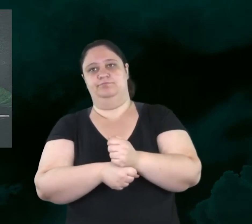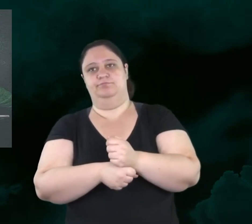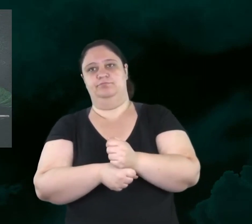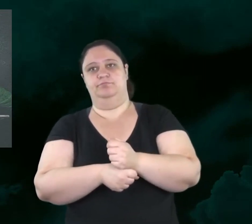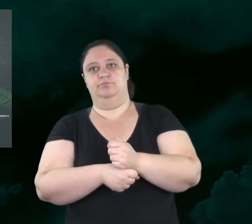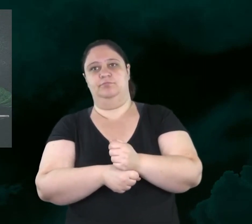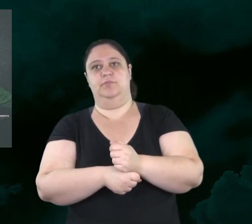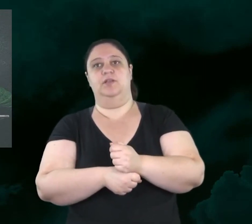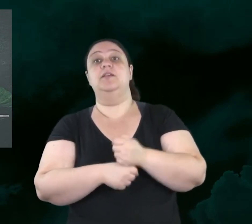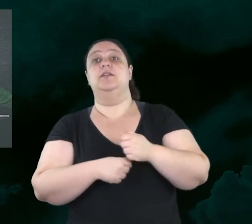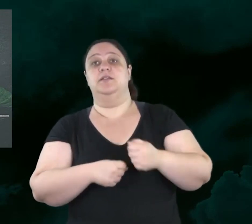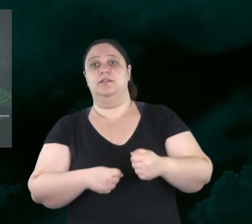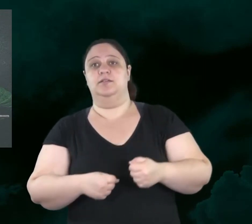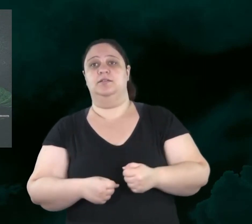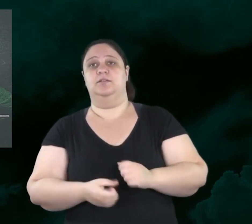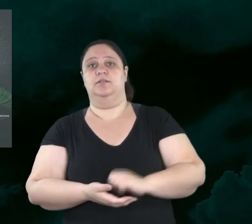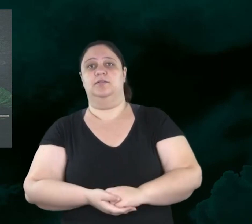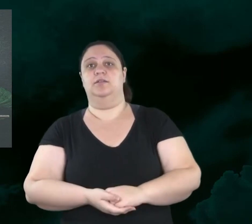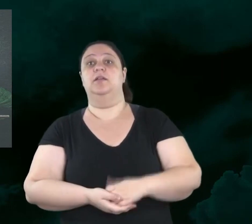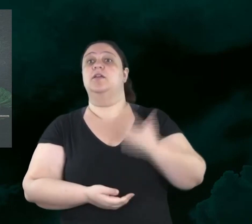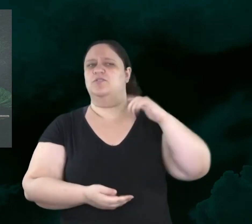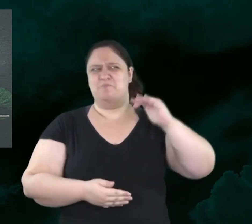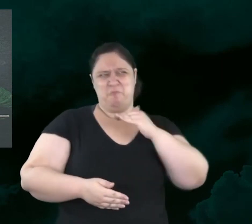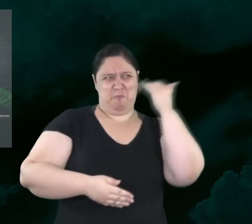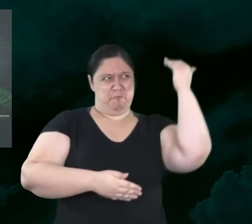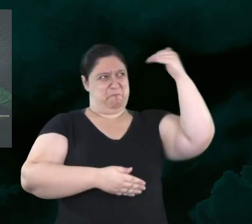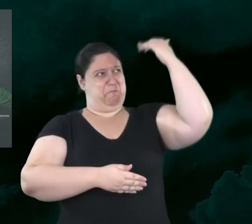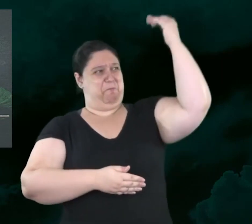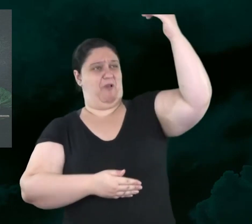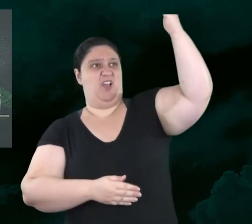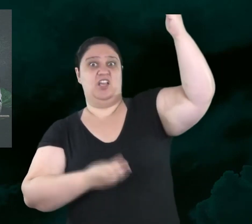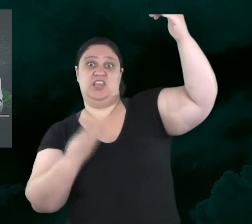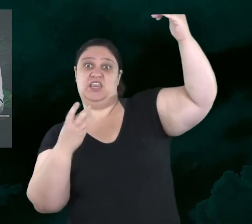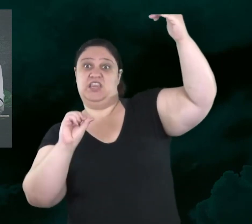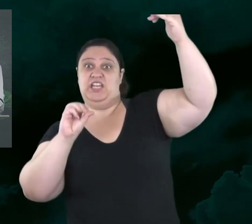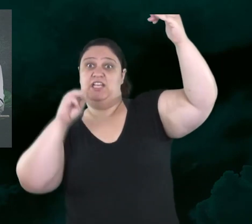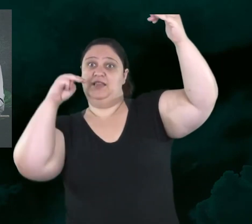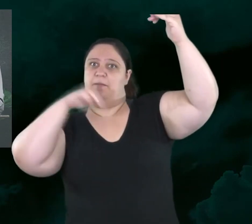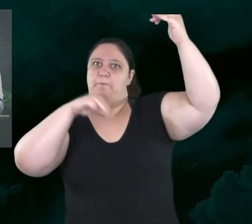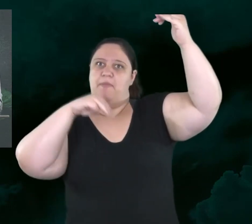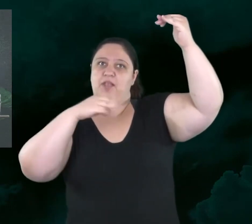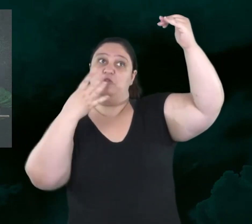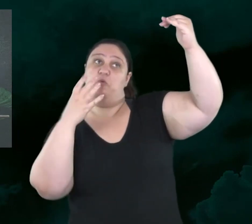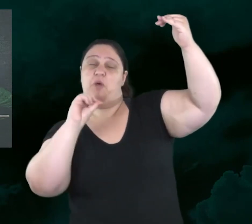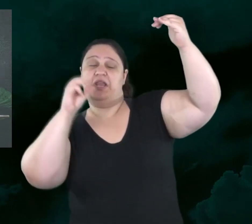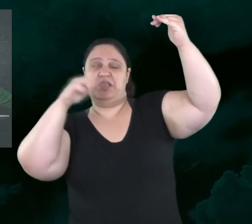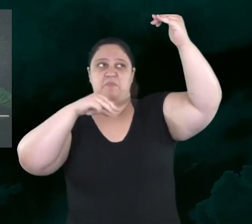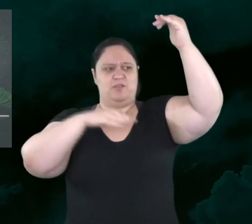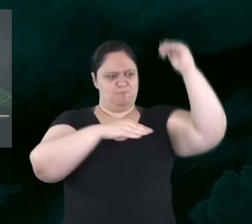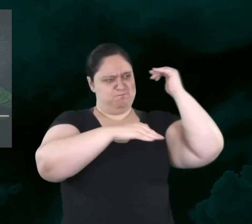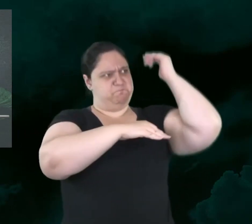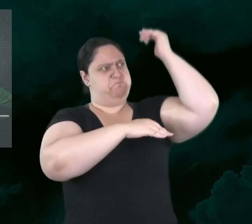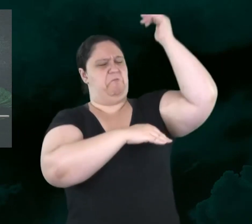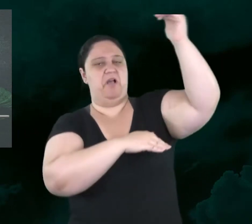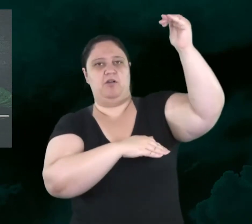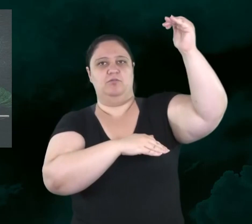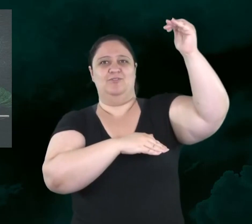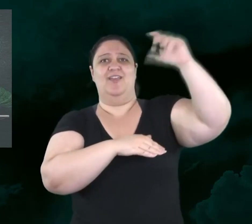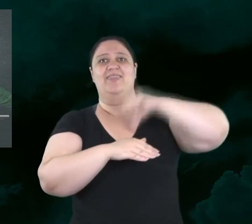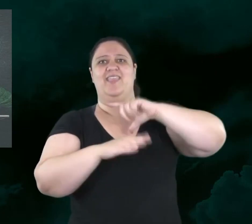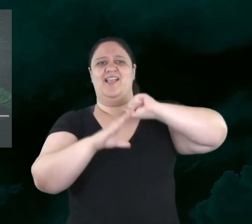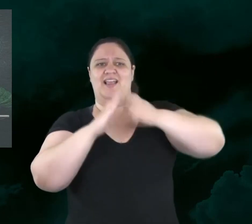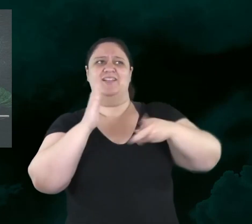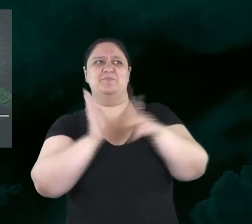a 40 metros de altura. É uma árvore grande. Tem característica